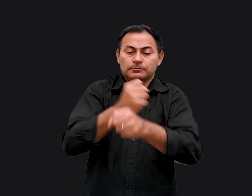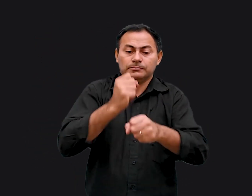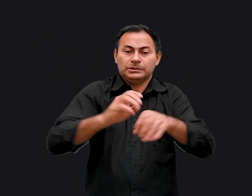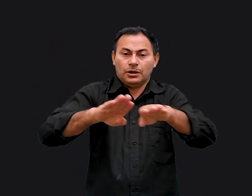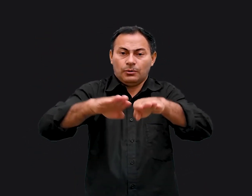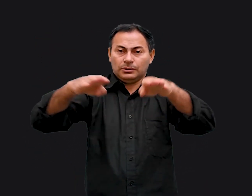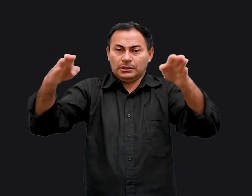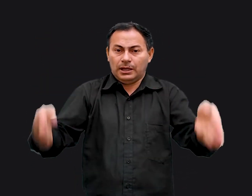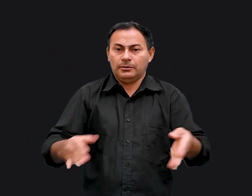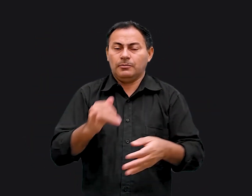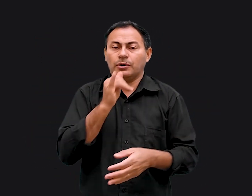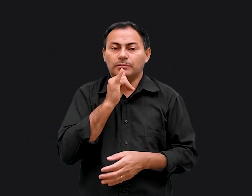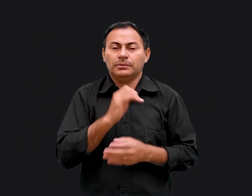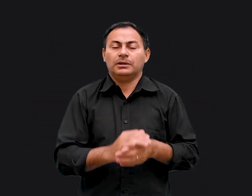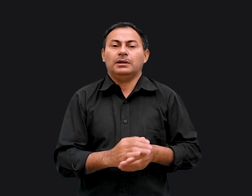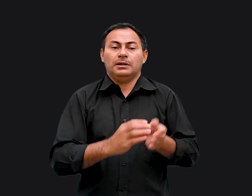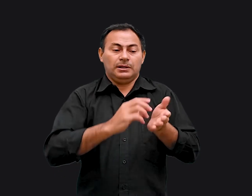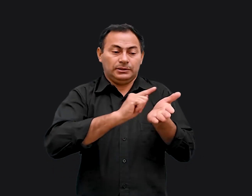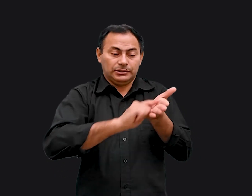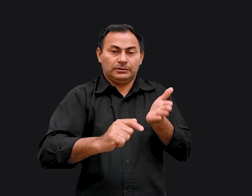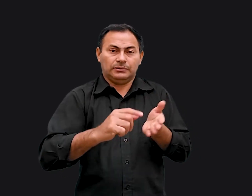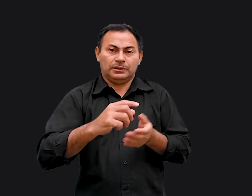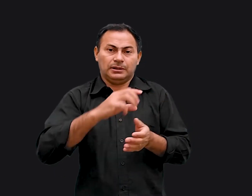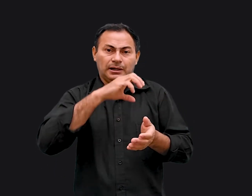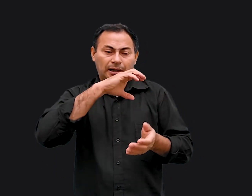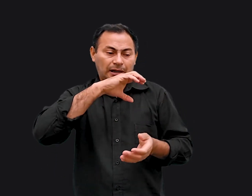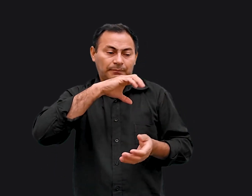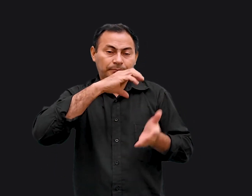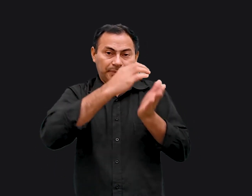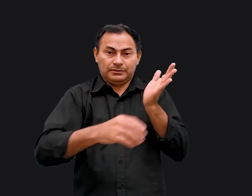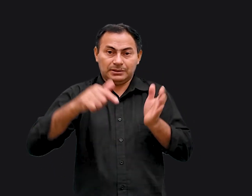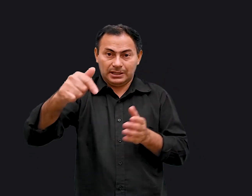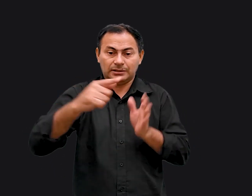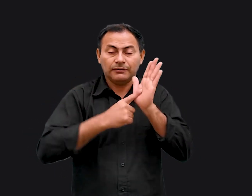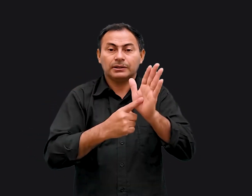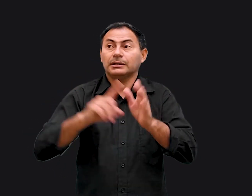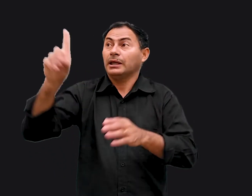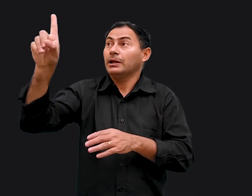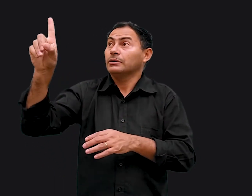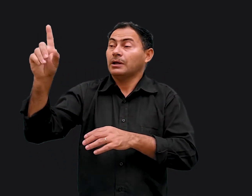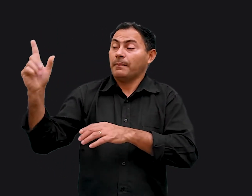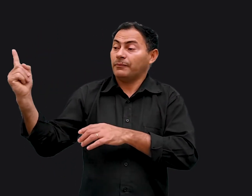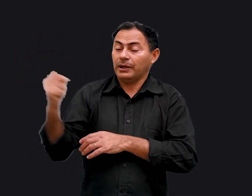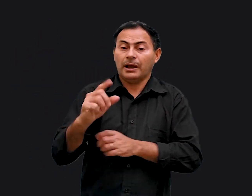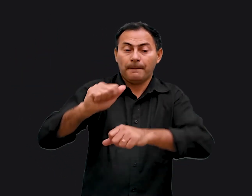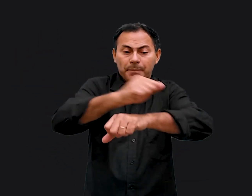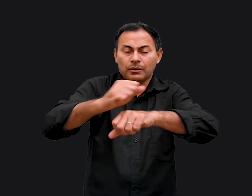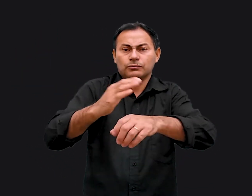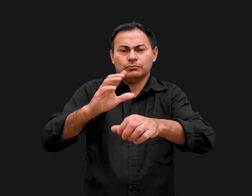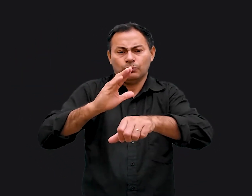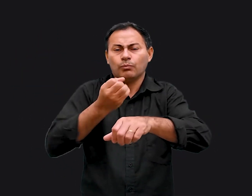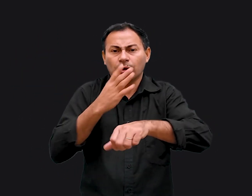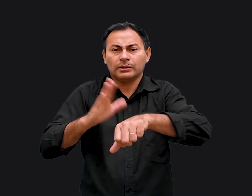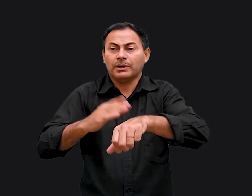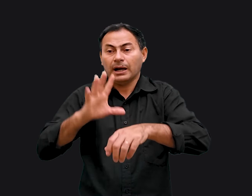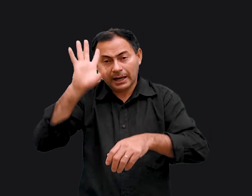altares. Por exemplo, em Atos capítulo 7, Estevão nos diz que Deus apareceu a Abraão por um bom tempo, antes dele decidir